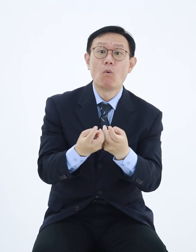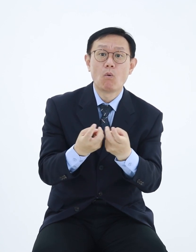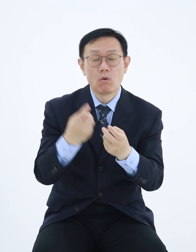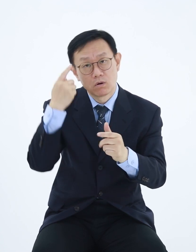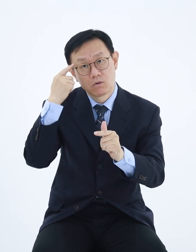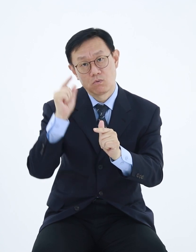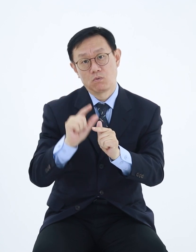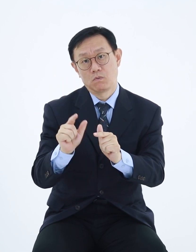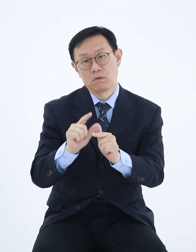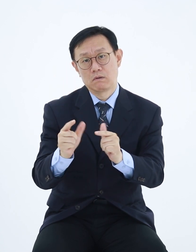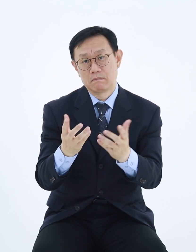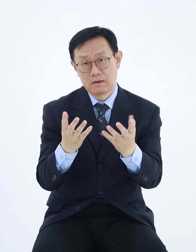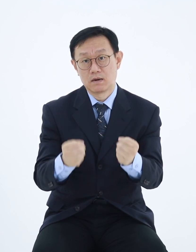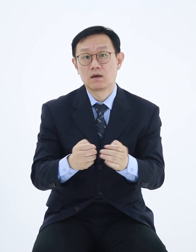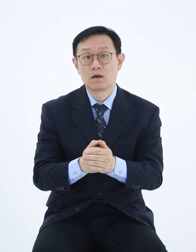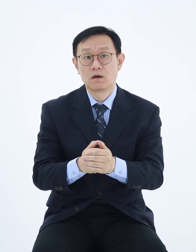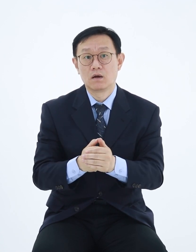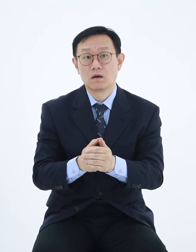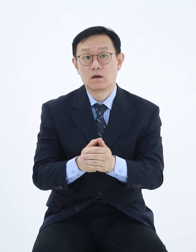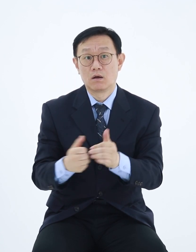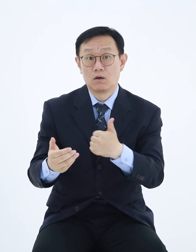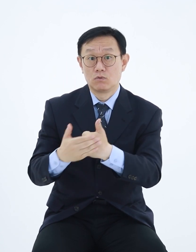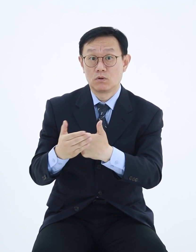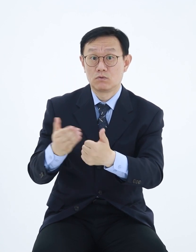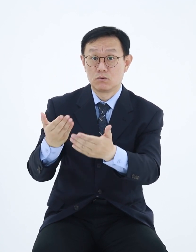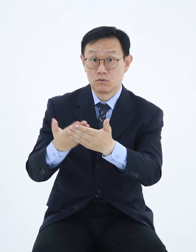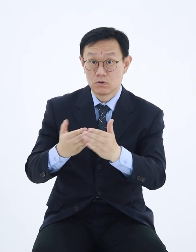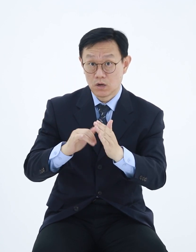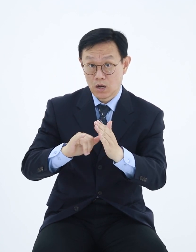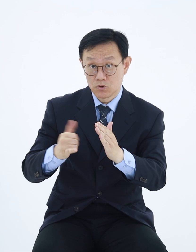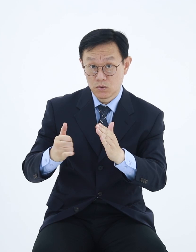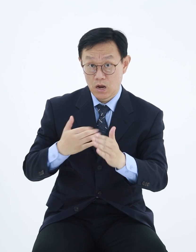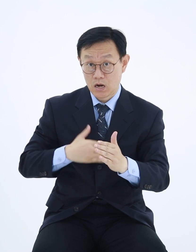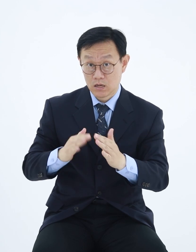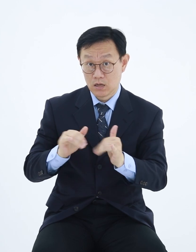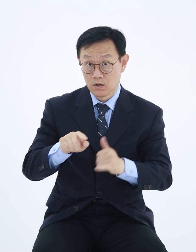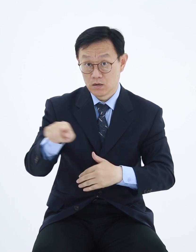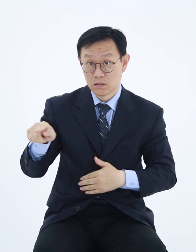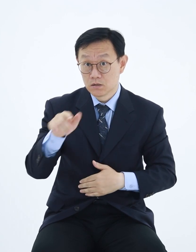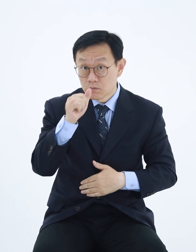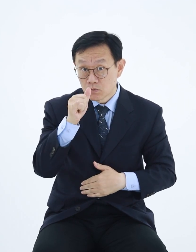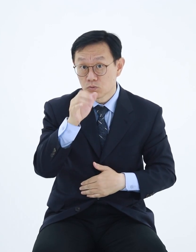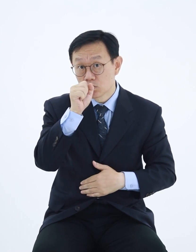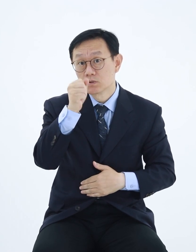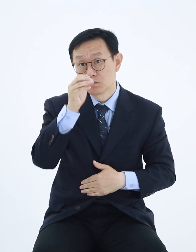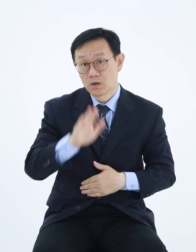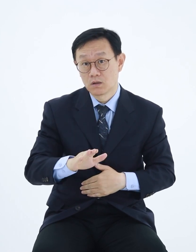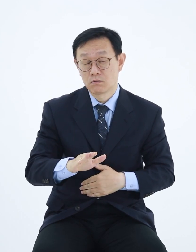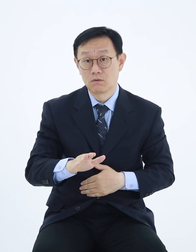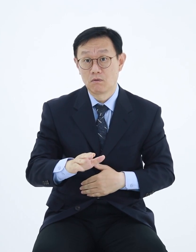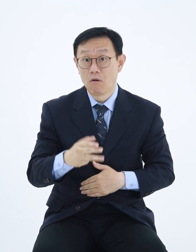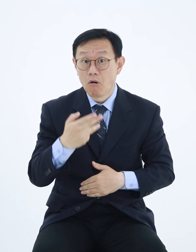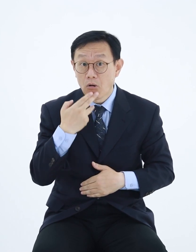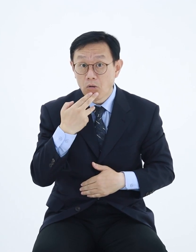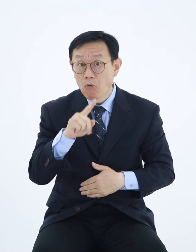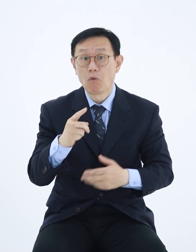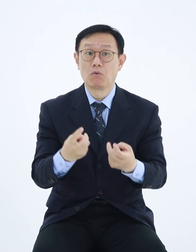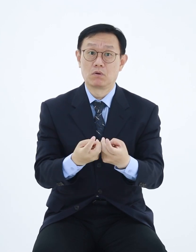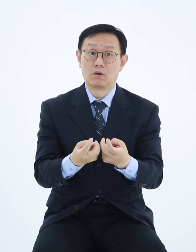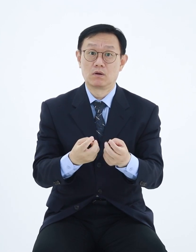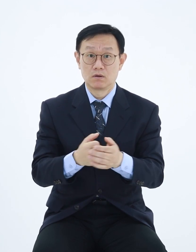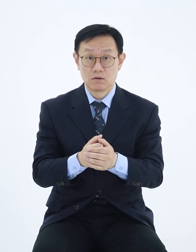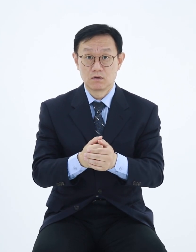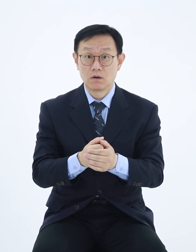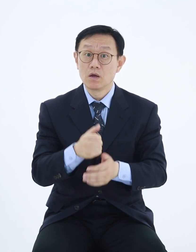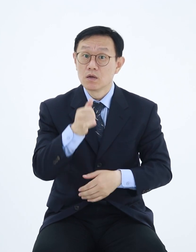고민이 많습니다. 주변에 도와줄 수 있는 가족이나 지인이 있다면 좋겠지만 그렇지 않은 경우가 더 많고